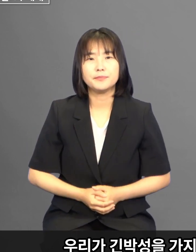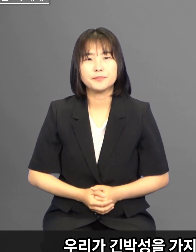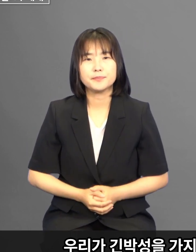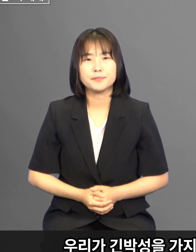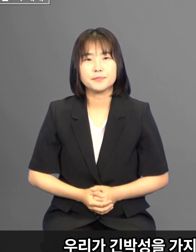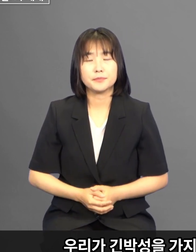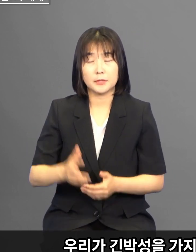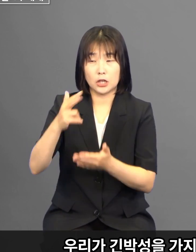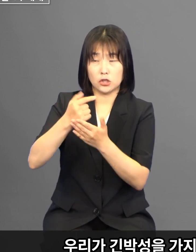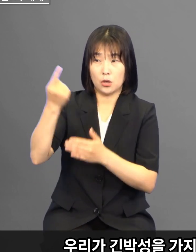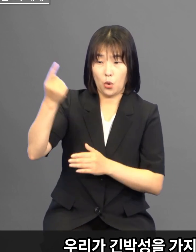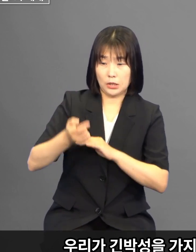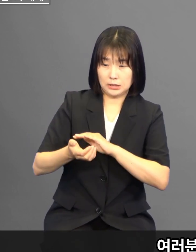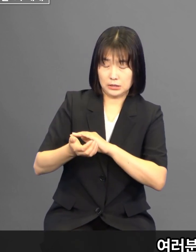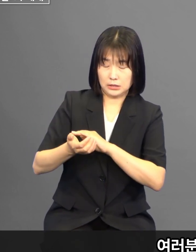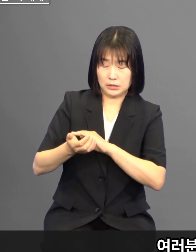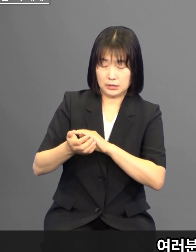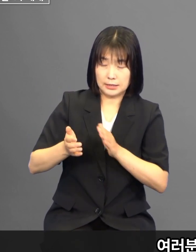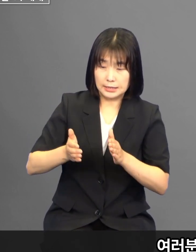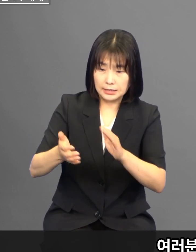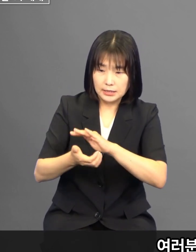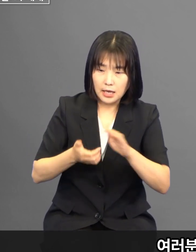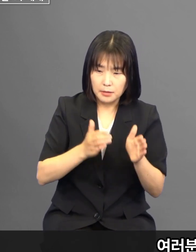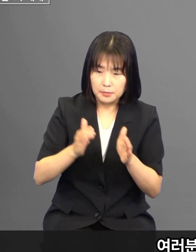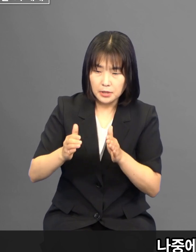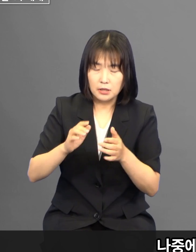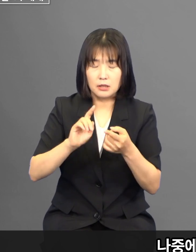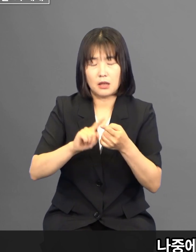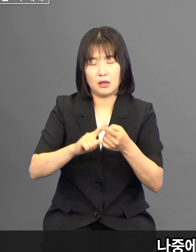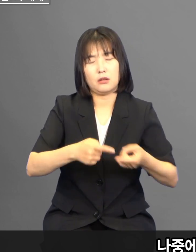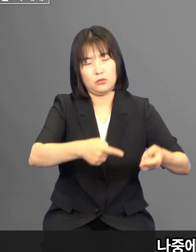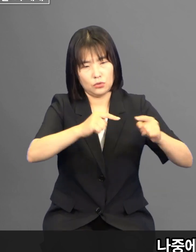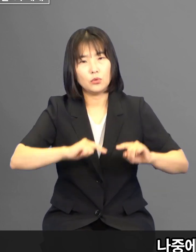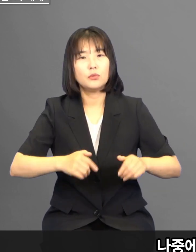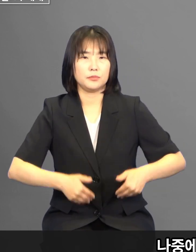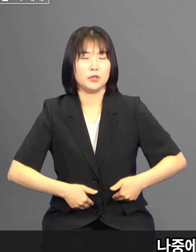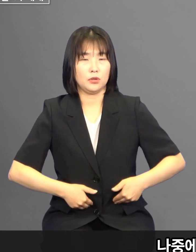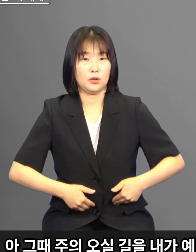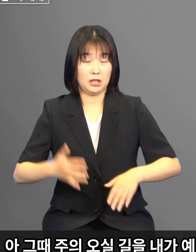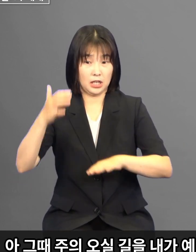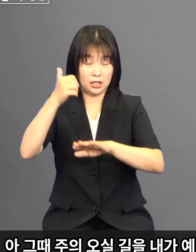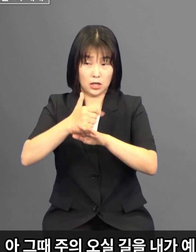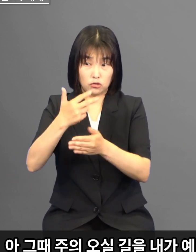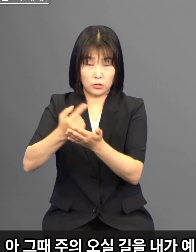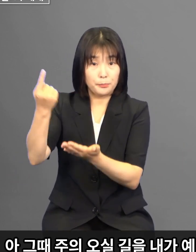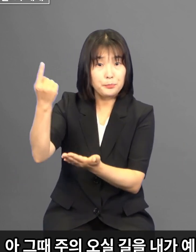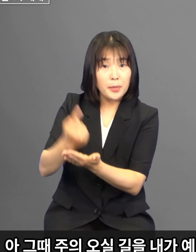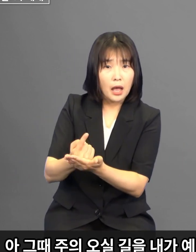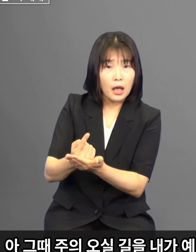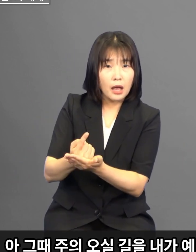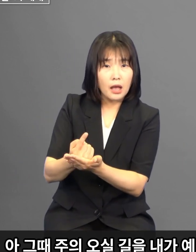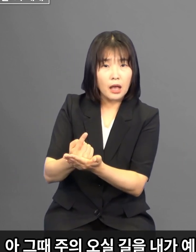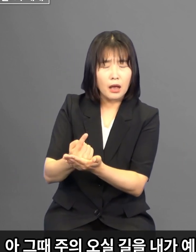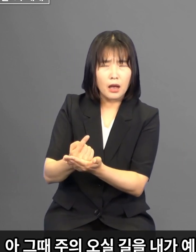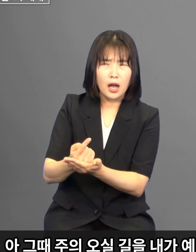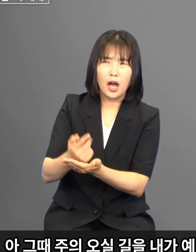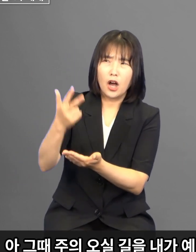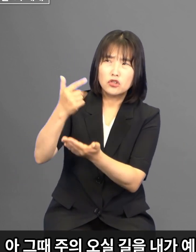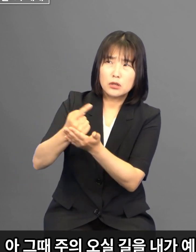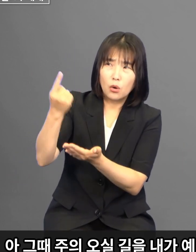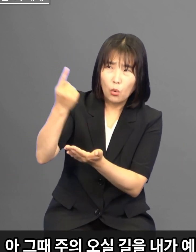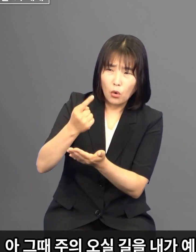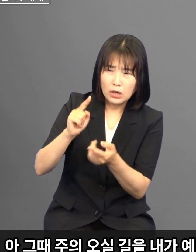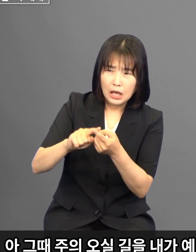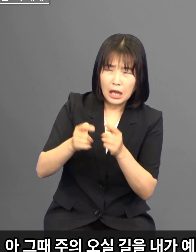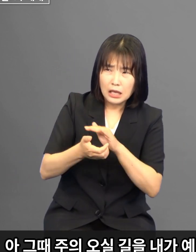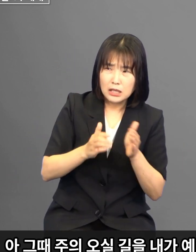주님의 오실 길을 예비하는데 여러분 동참하셔야 돼요. 나중에 주님이 오셨어요. 아, 그때 주의 오실 길을 내가 예비했었어야 되는데, 여러분,